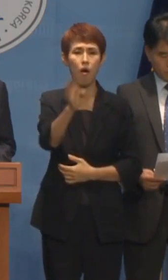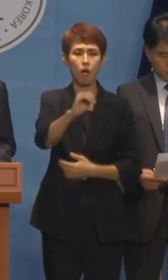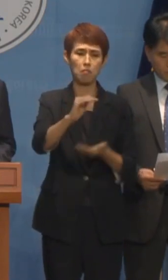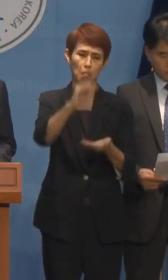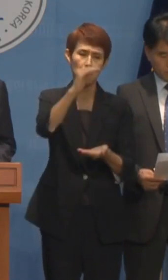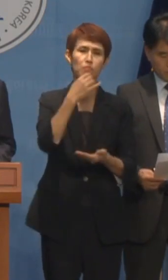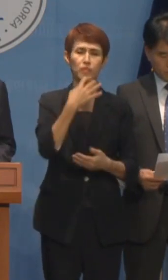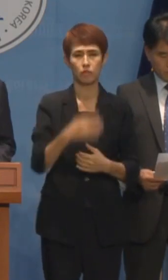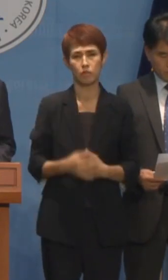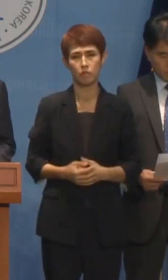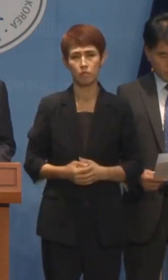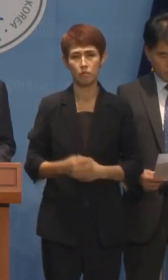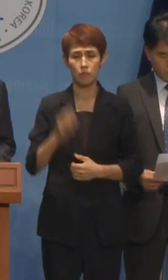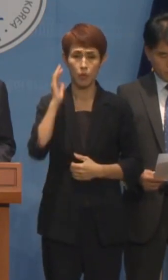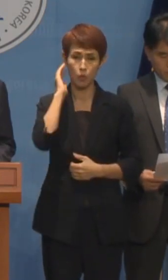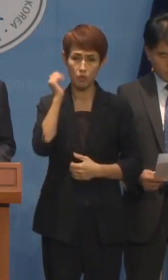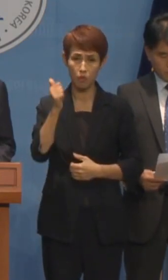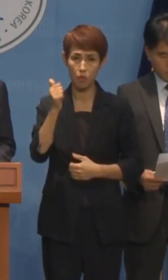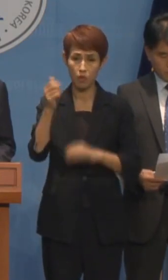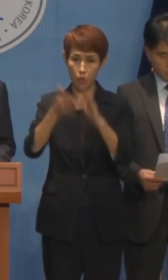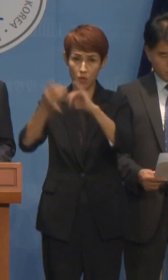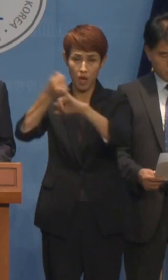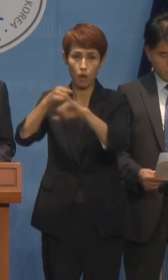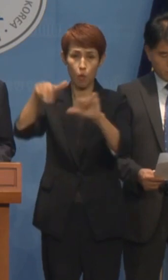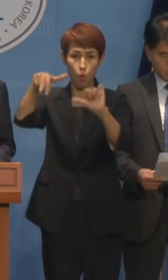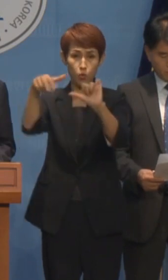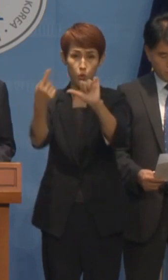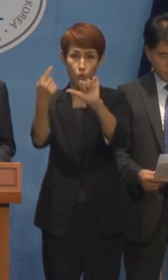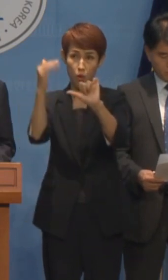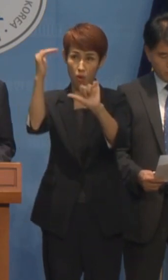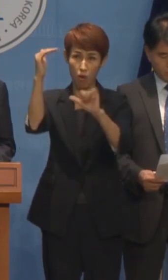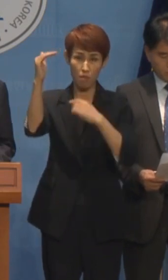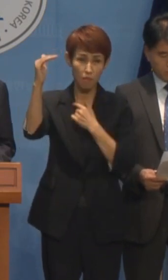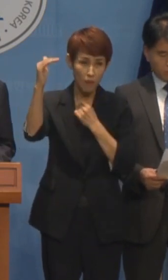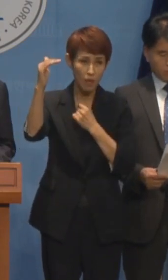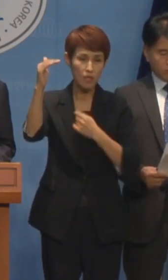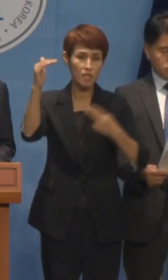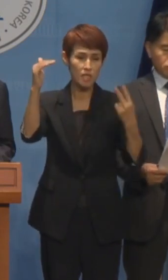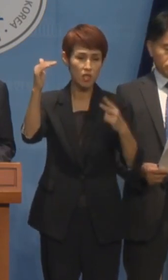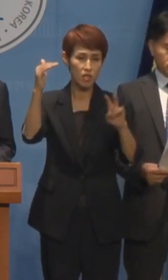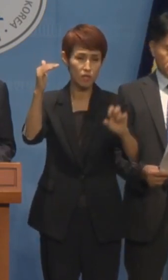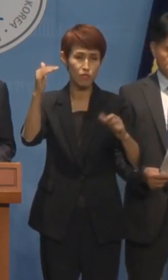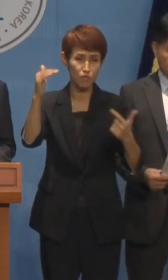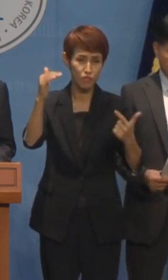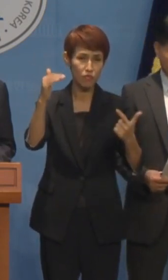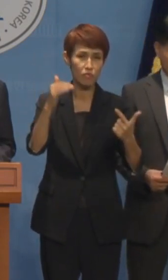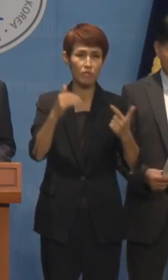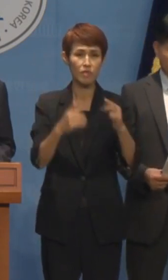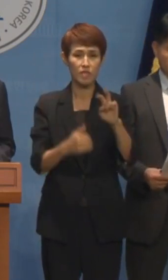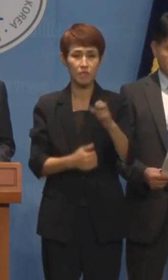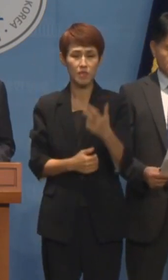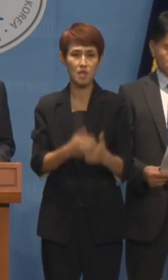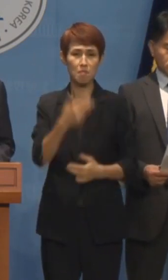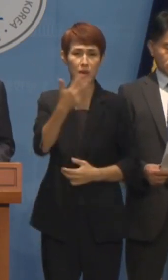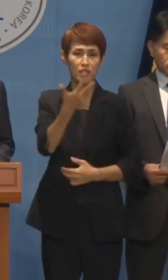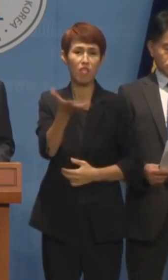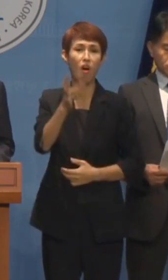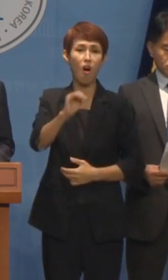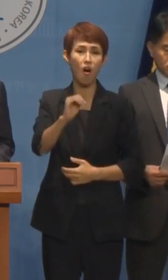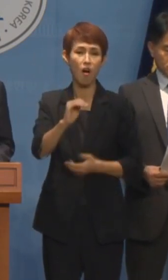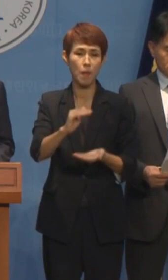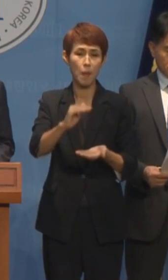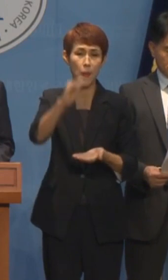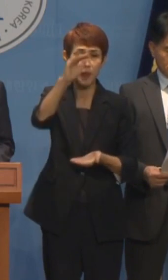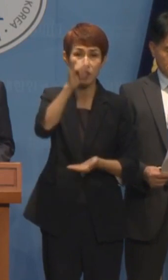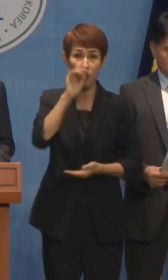그쳤다. 대통령 공약인 5조 원을 달성하려면 2026년과 27년에 매년 8천억 원 넘게